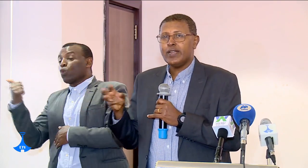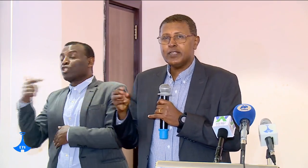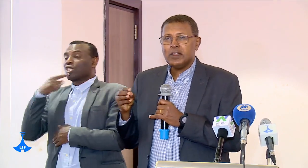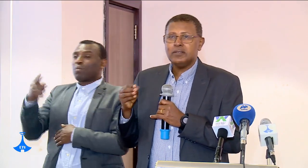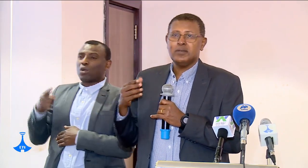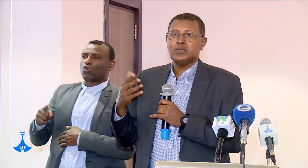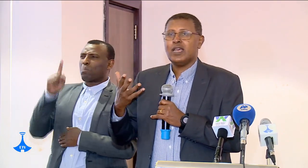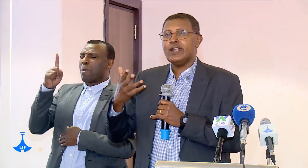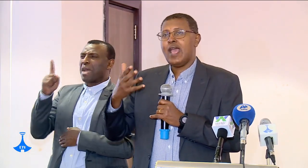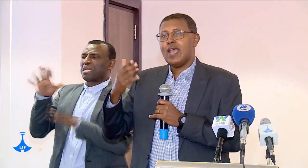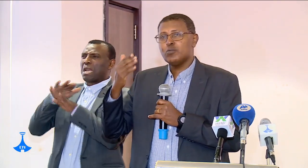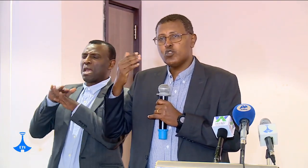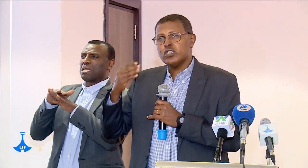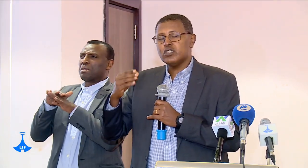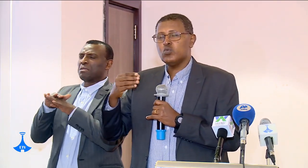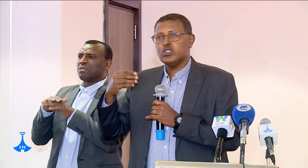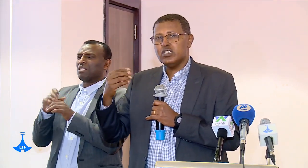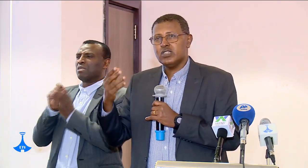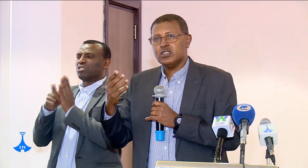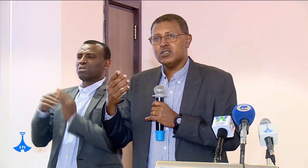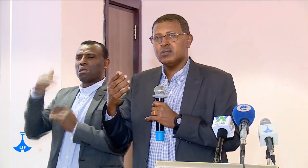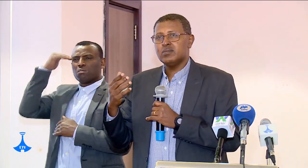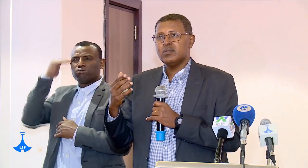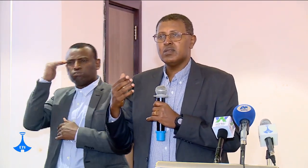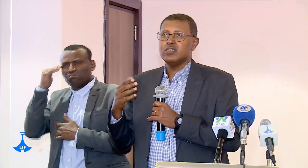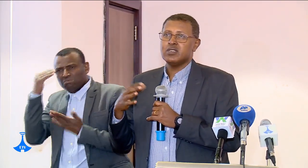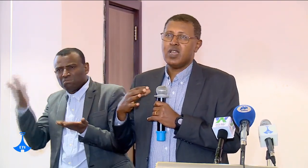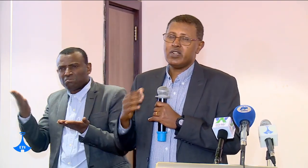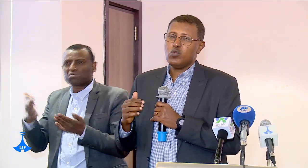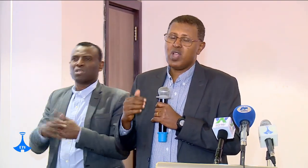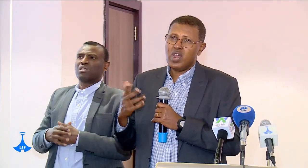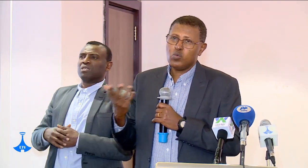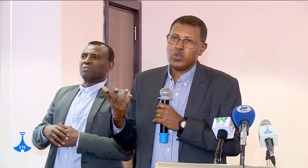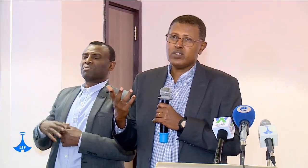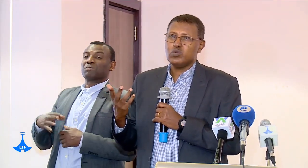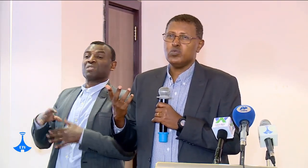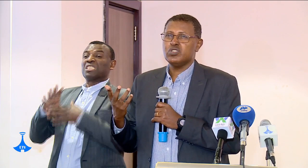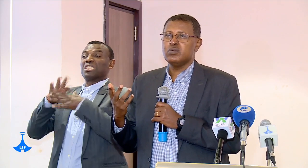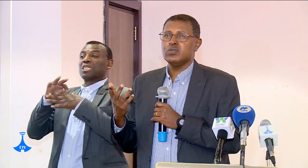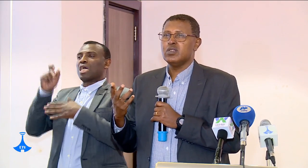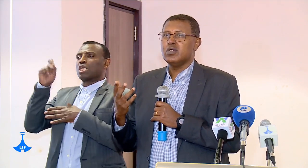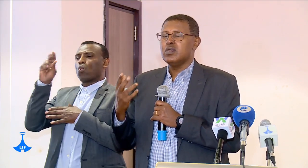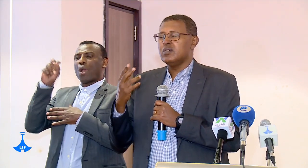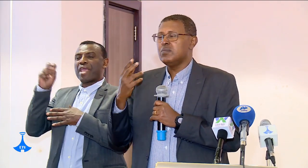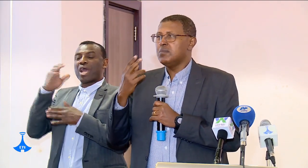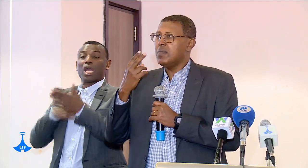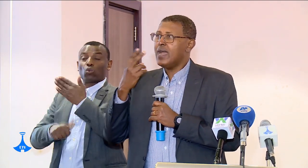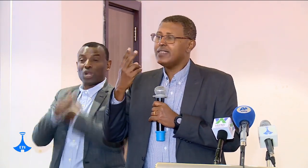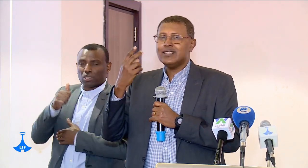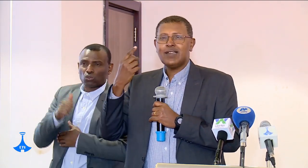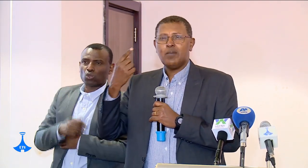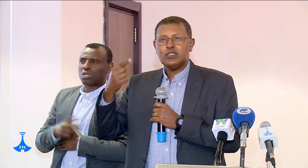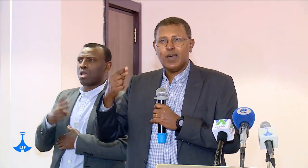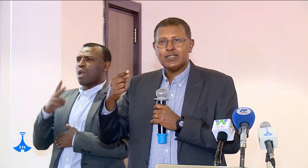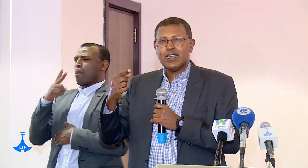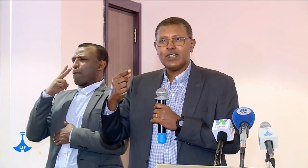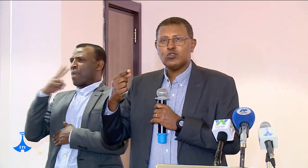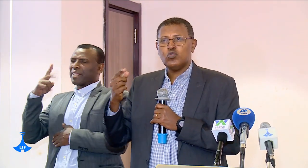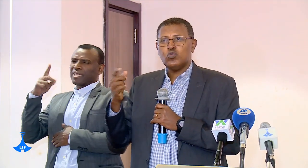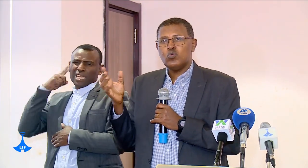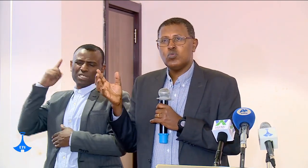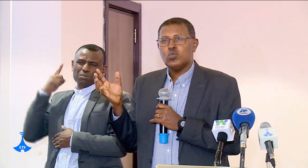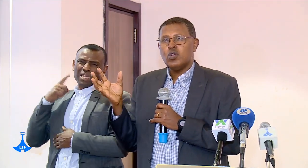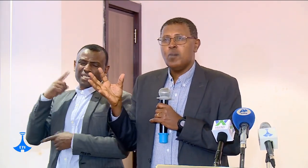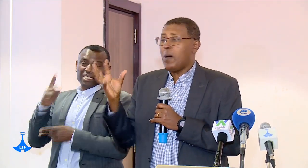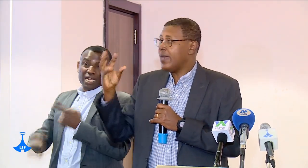የተባሉት በአንድ ለምሳሌ አይምሮ እድገት ውስንነት ዝጋዳው አካል ጉዳተኞች ማየትና መስማት